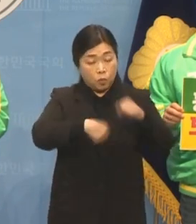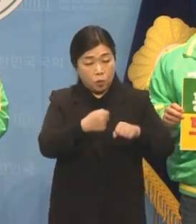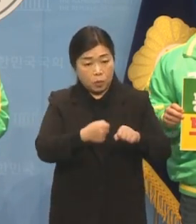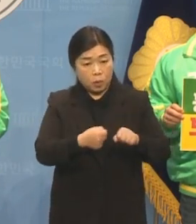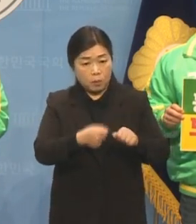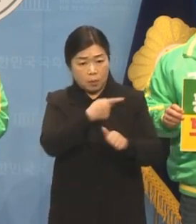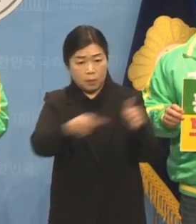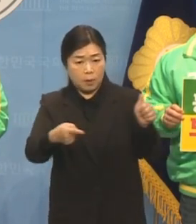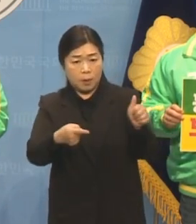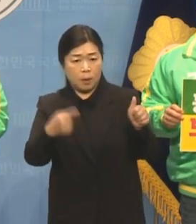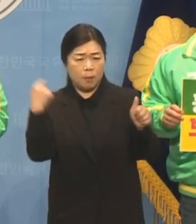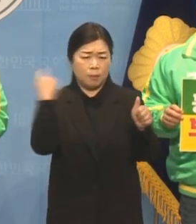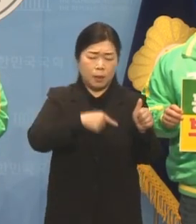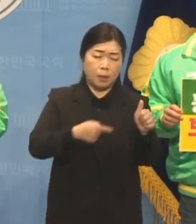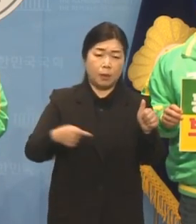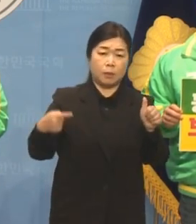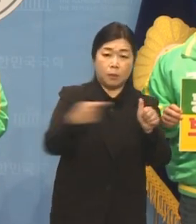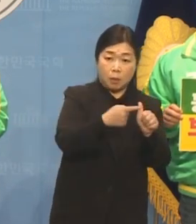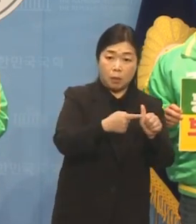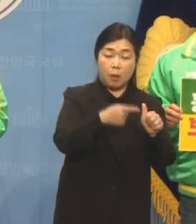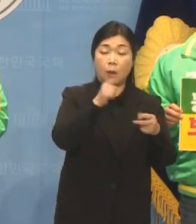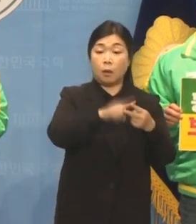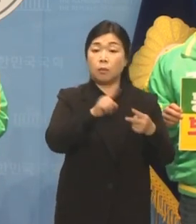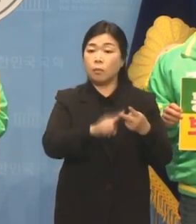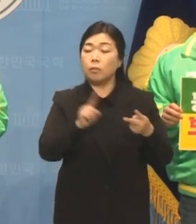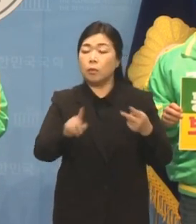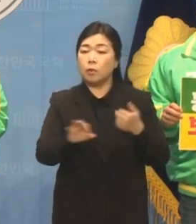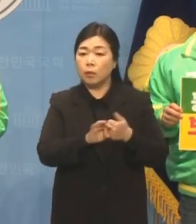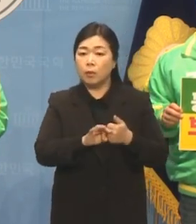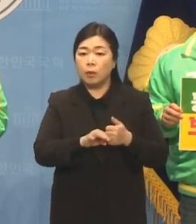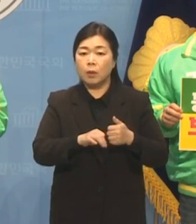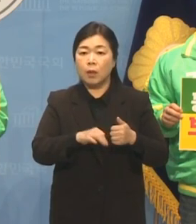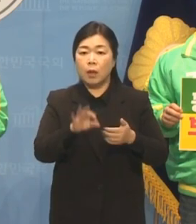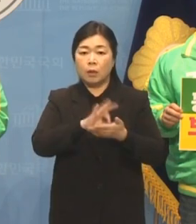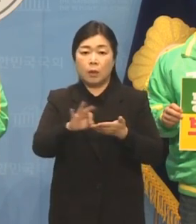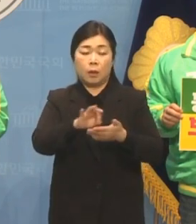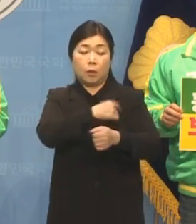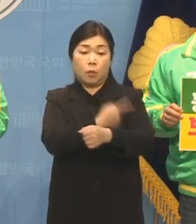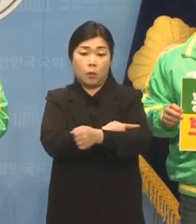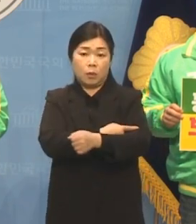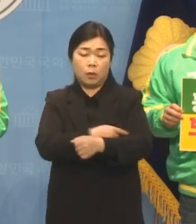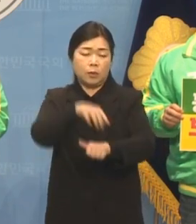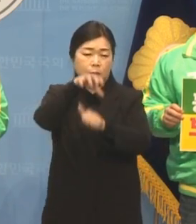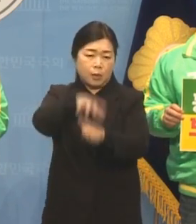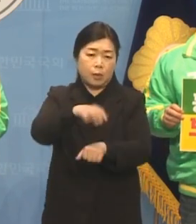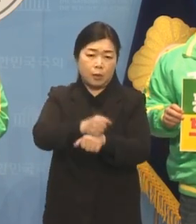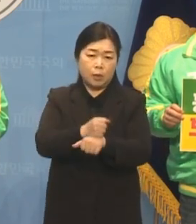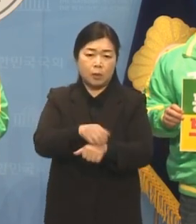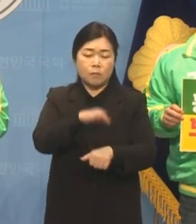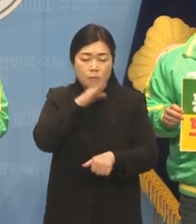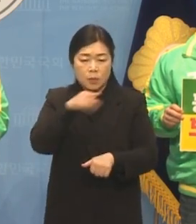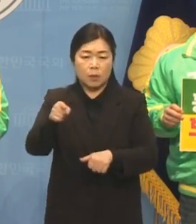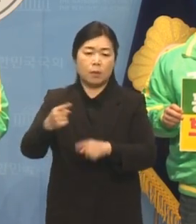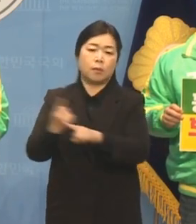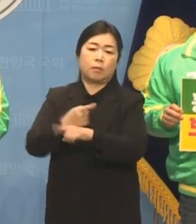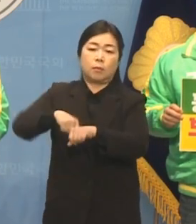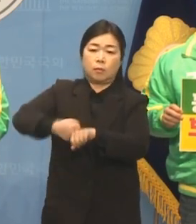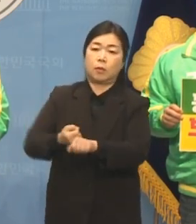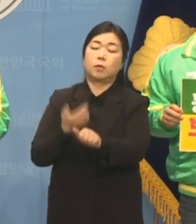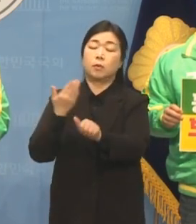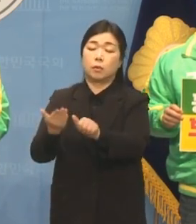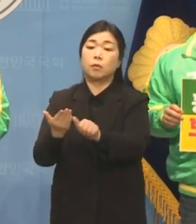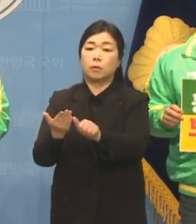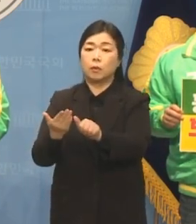시 최소형량, 학대자 소유권 및 사유권 제한 등을 규정하여 실효적인 처벌이 이루어지도록